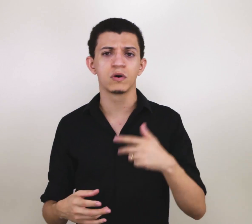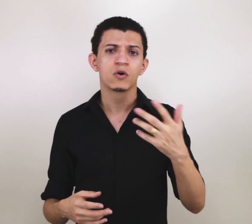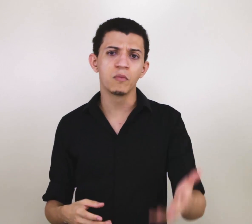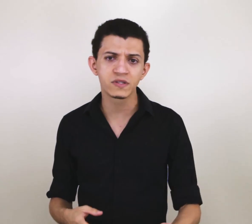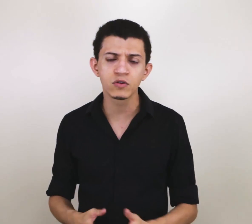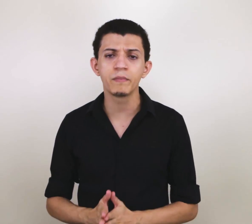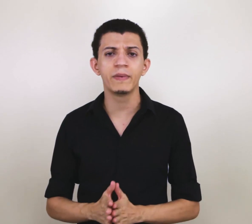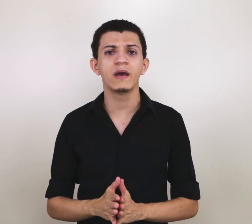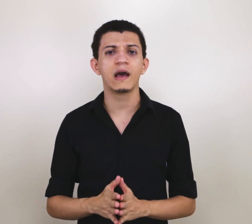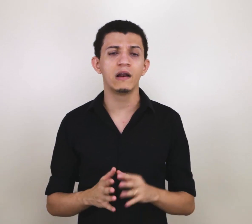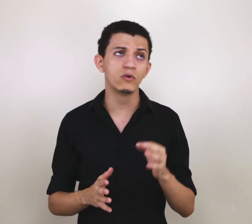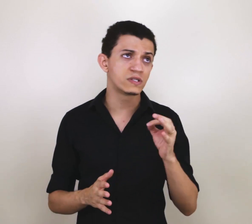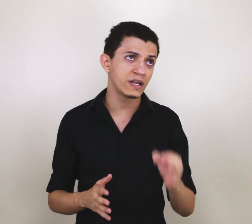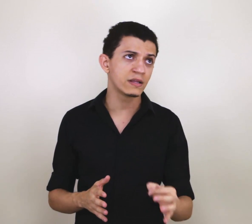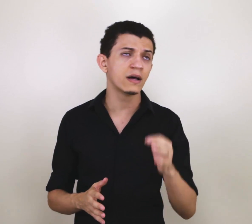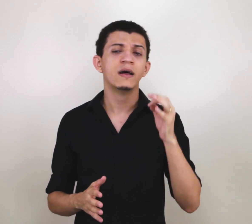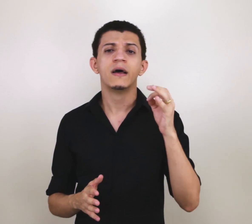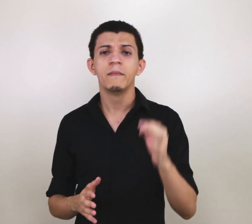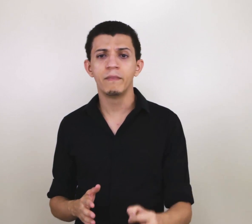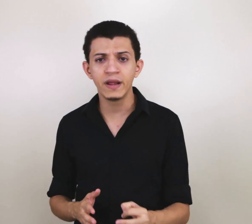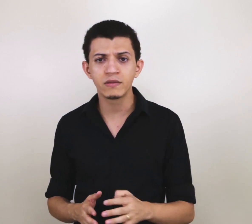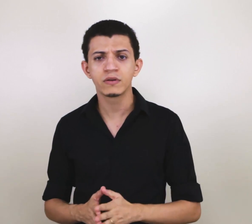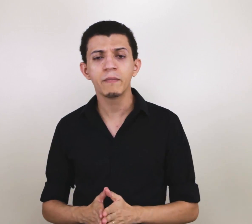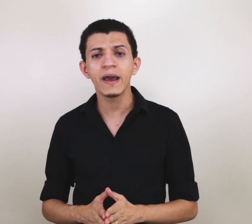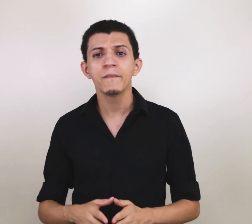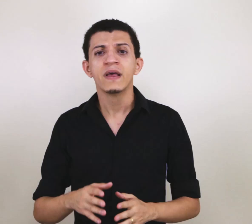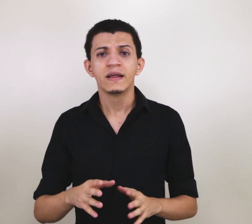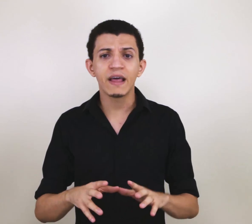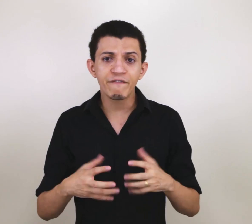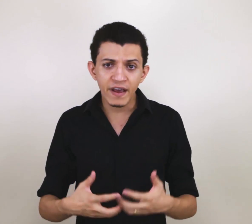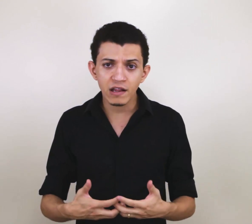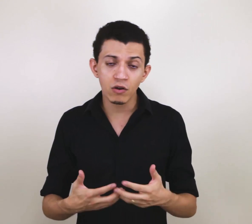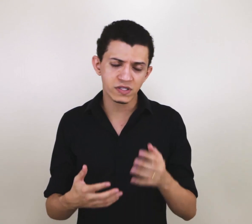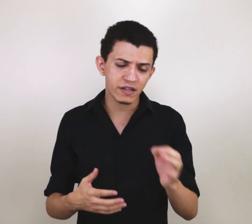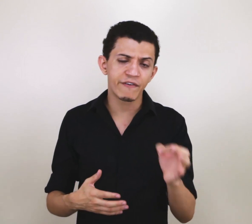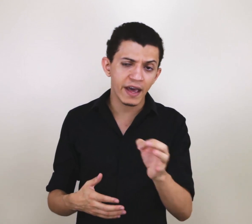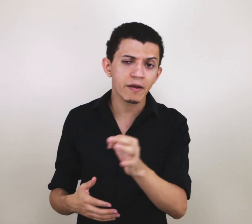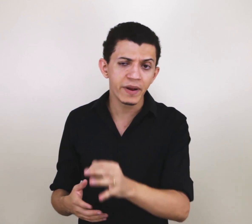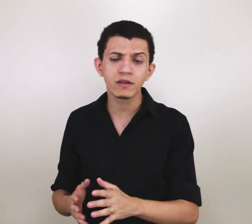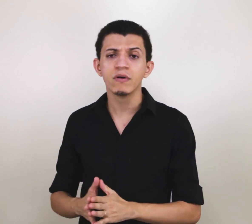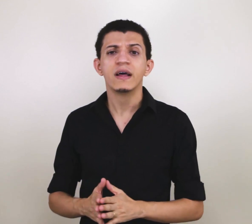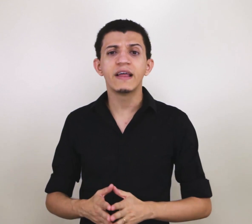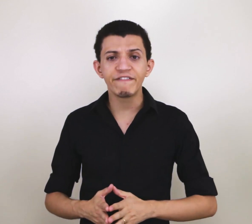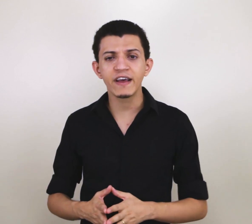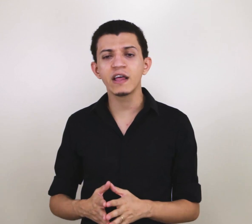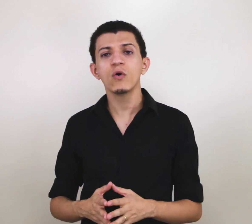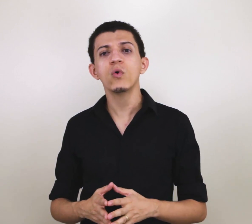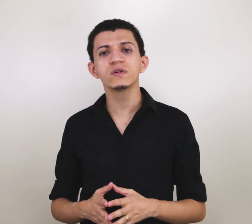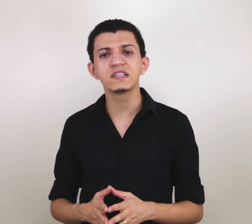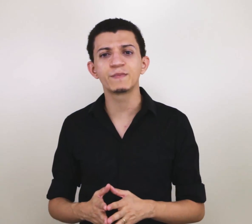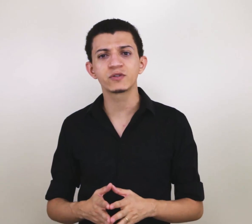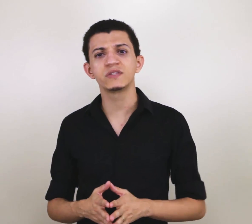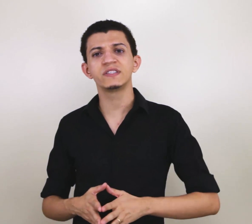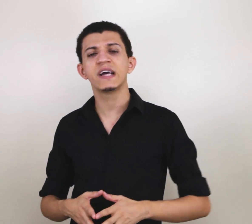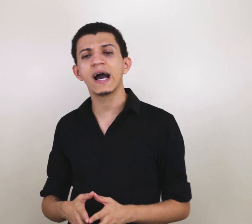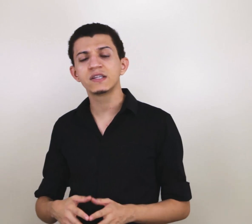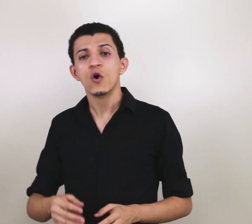como Lucinda Brito também, Lucinda Ferreira Brito, defendem o uso das expressões faciais